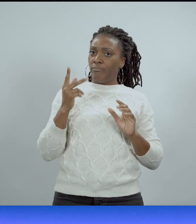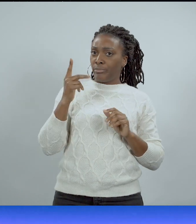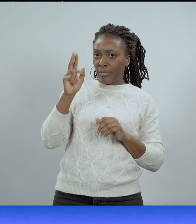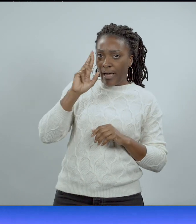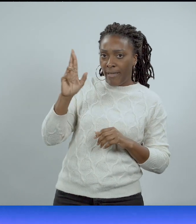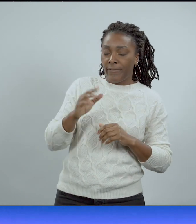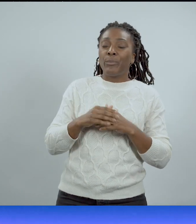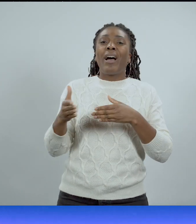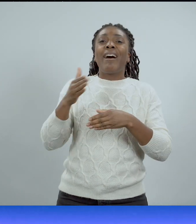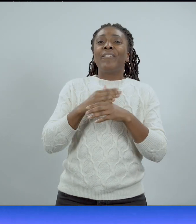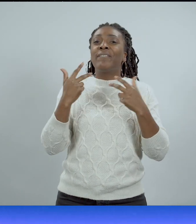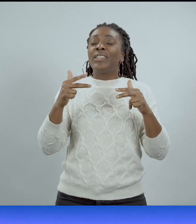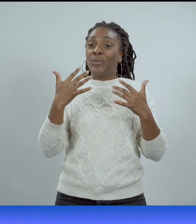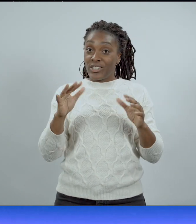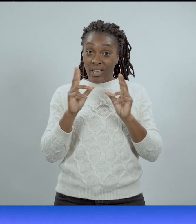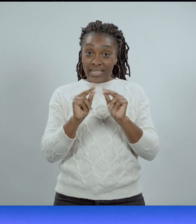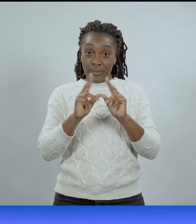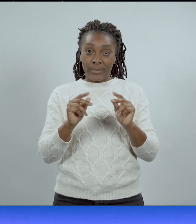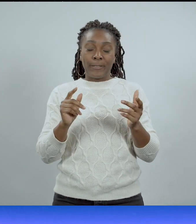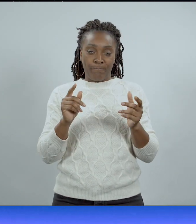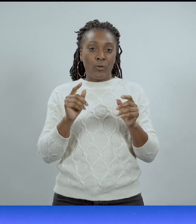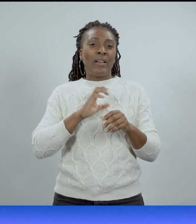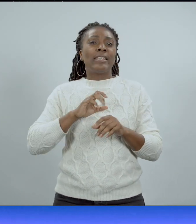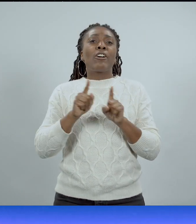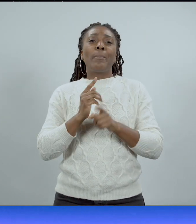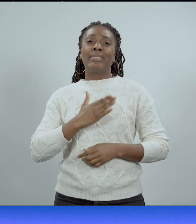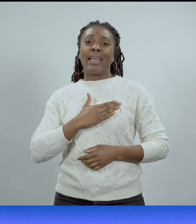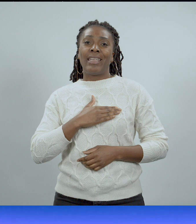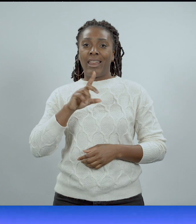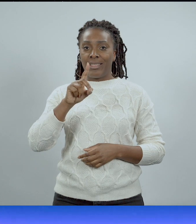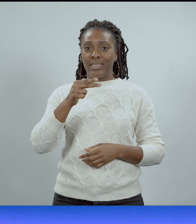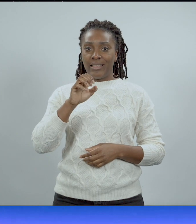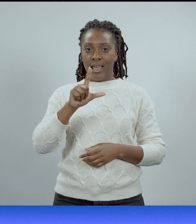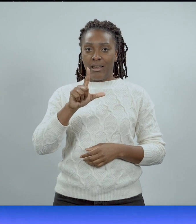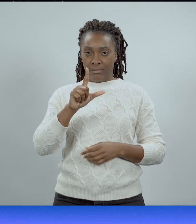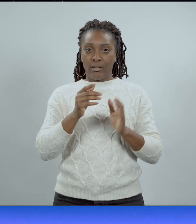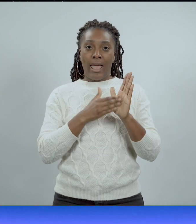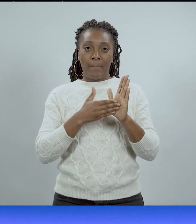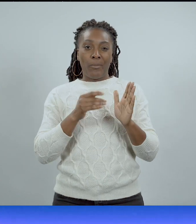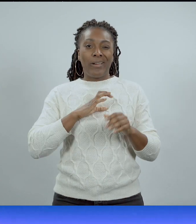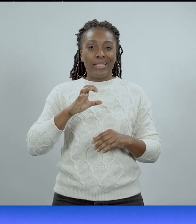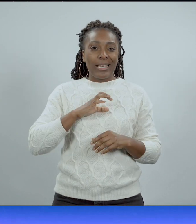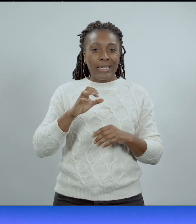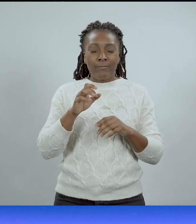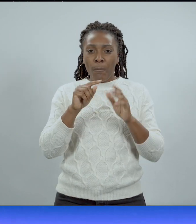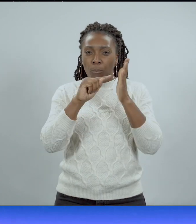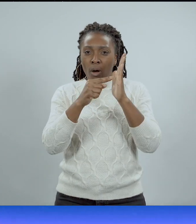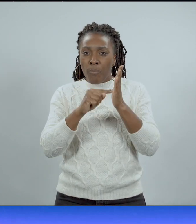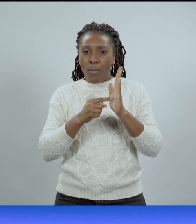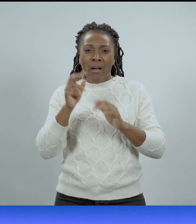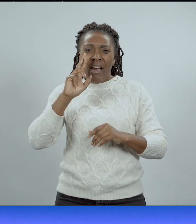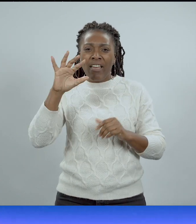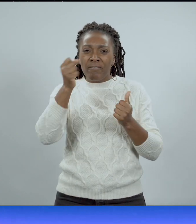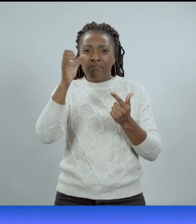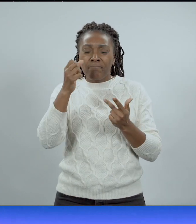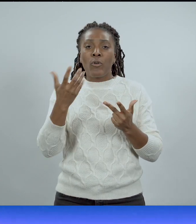Comme je l'ai expliqué dans ma vidéo précédente, faisons comme Daniel. On va repérer les principaux